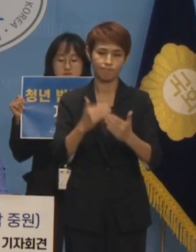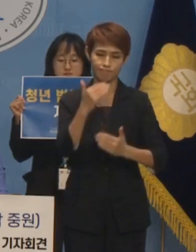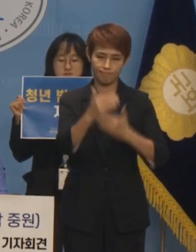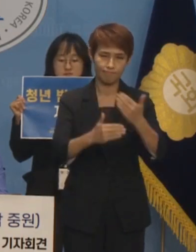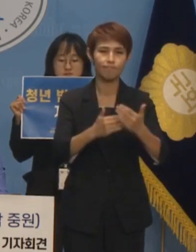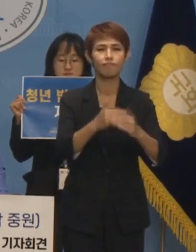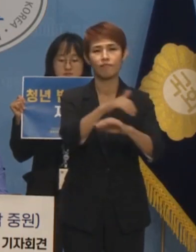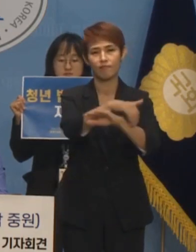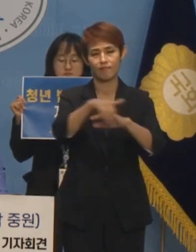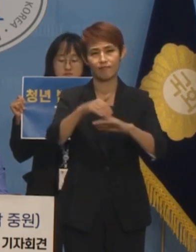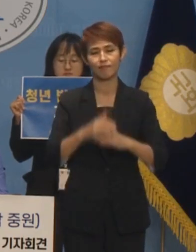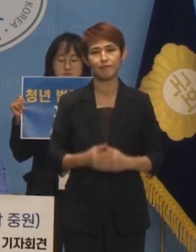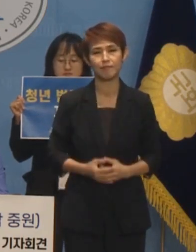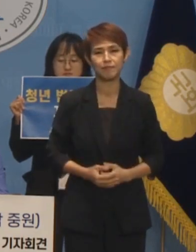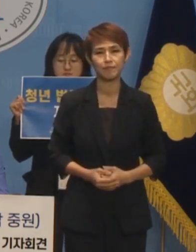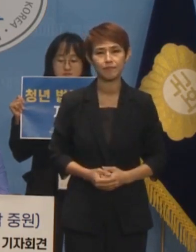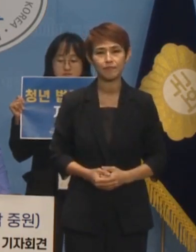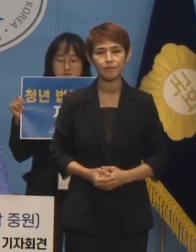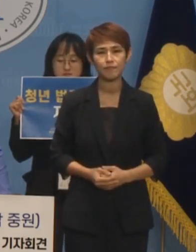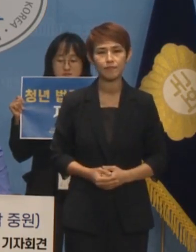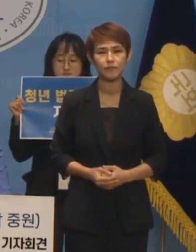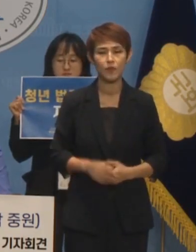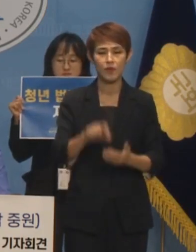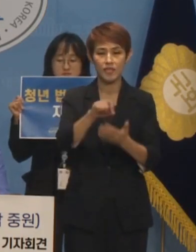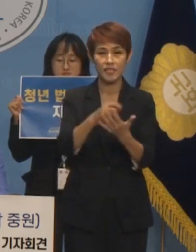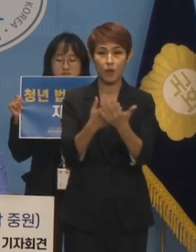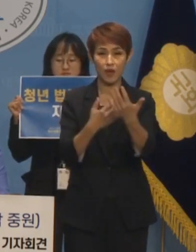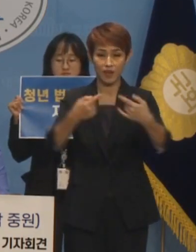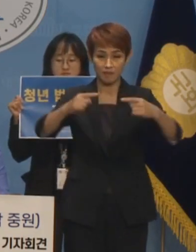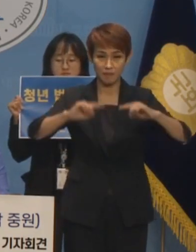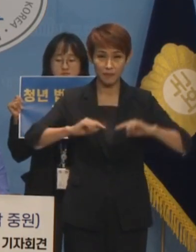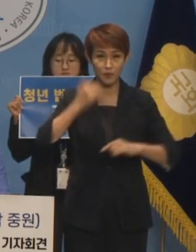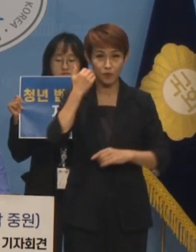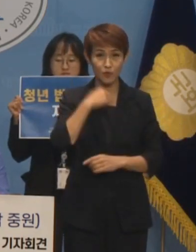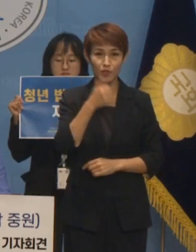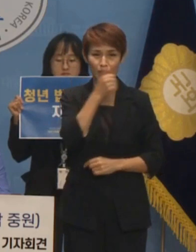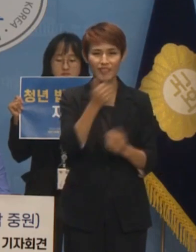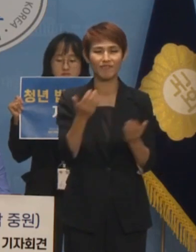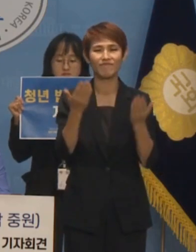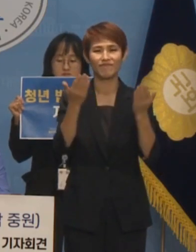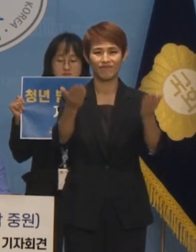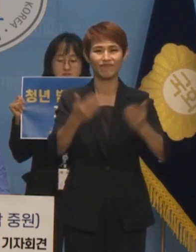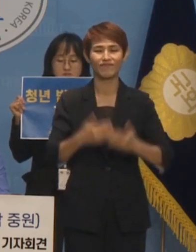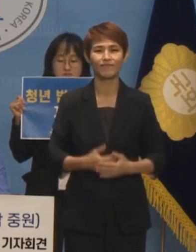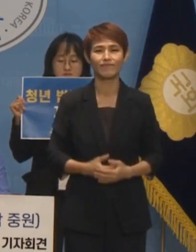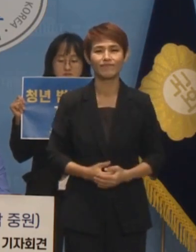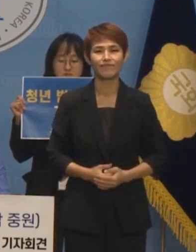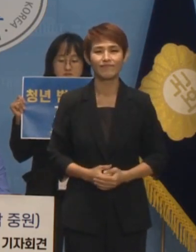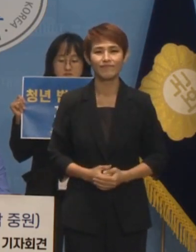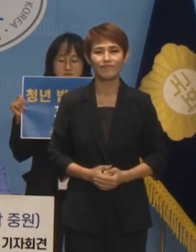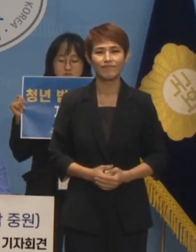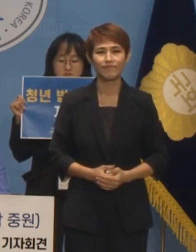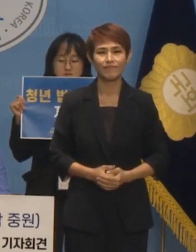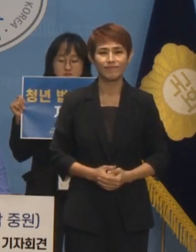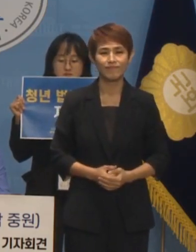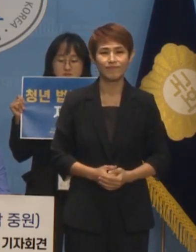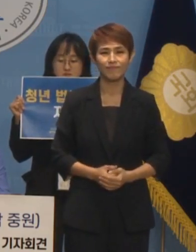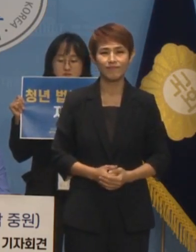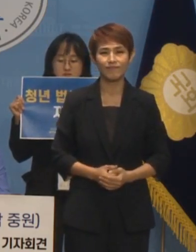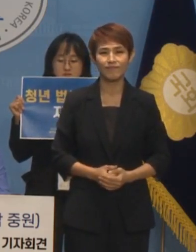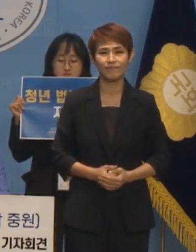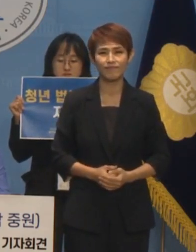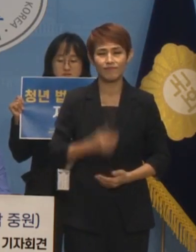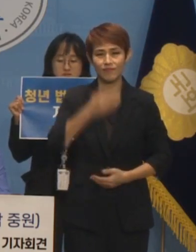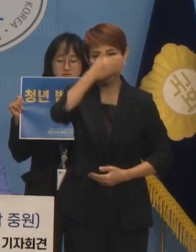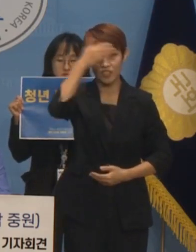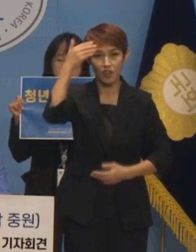합니다. 오늘 이 기자회견에 함께해 주신 분들을 소개해 드리겠습니다. 오늘 특별히